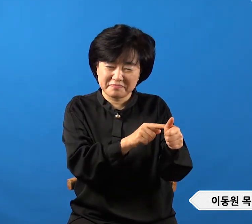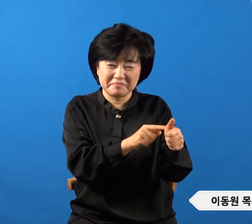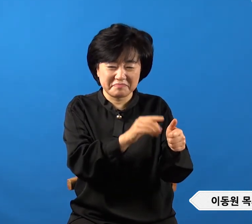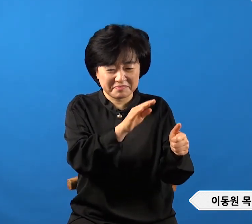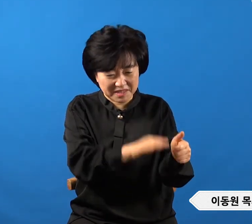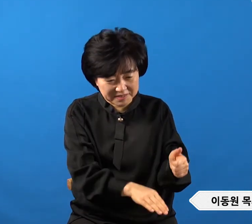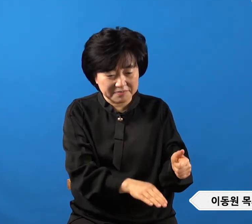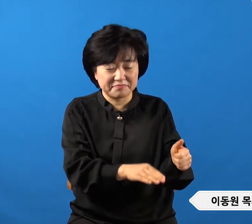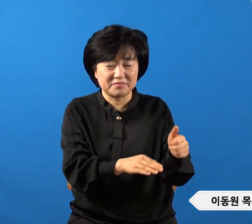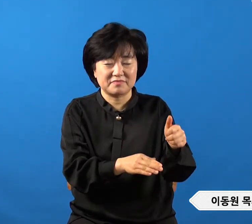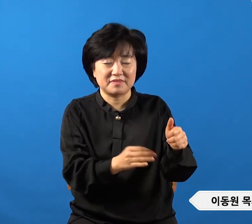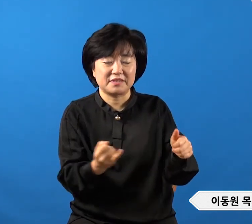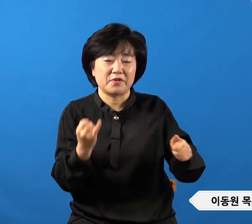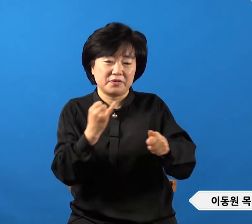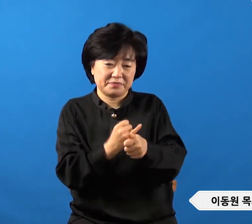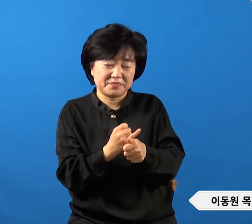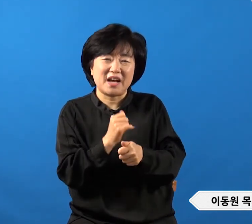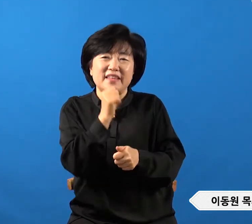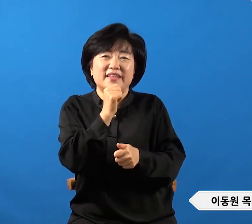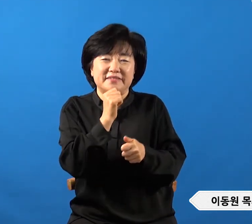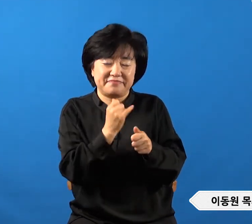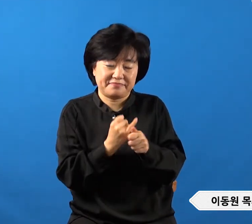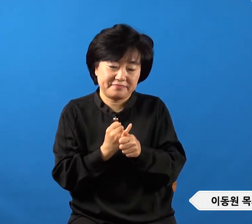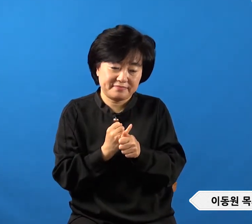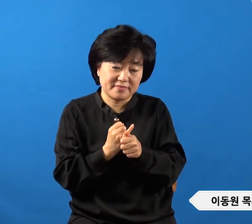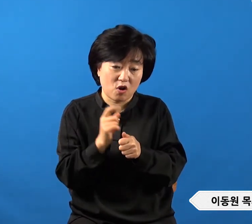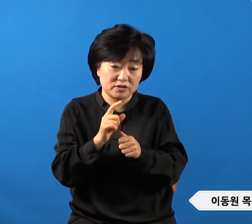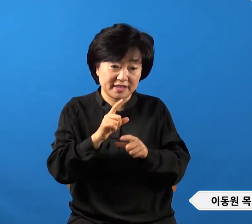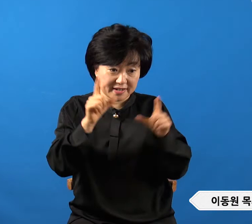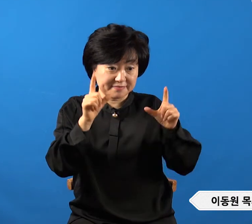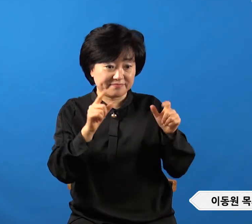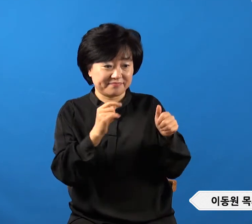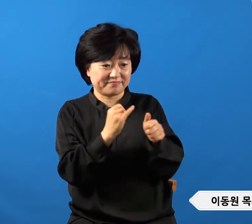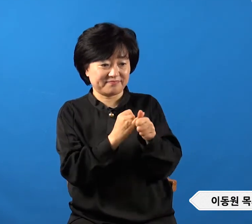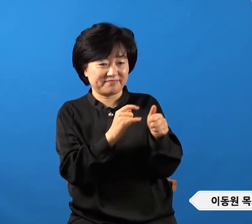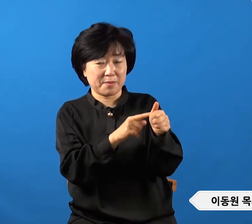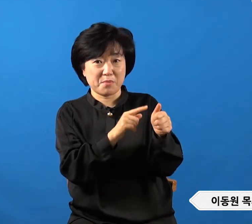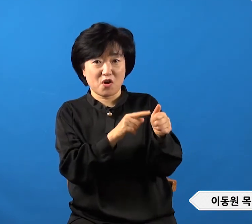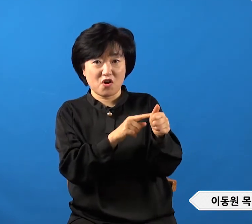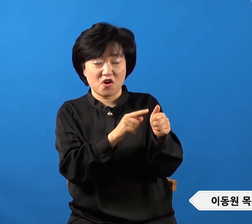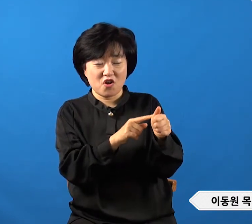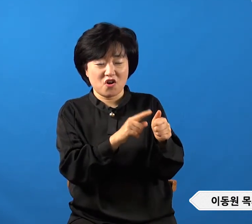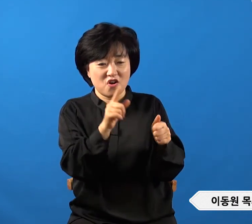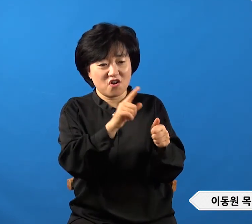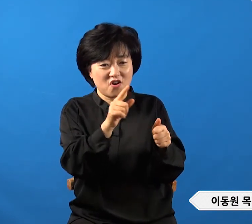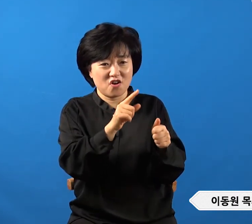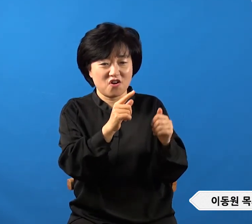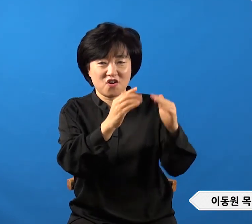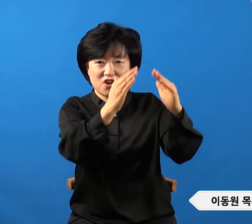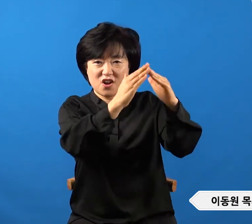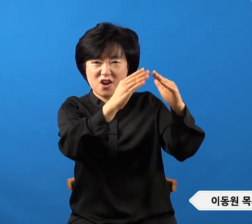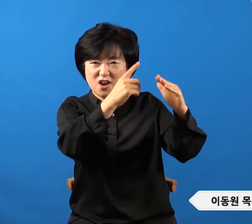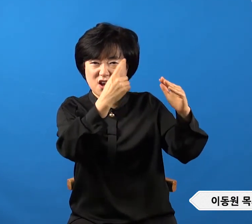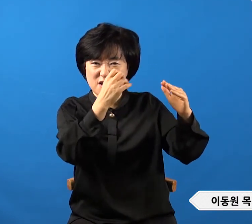날 남편이 장관집에서 열리는 파티에 갈 수 있는 티켓을 가지고 집에 옵니다.